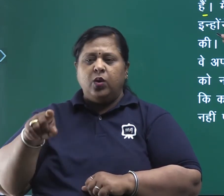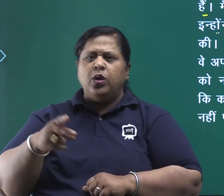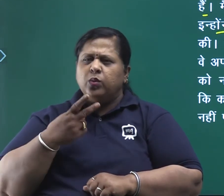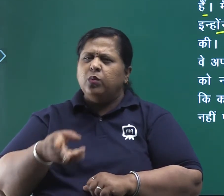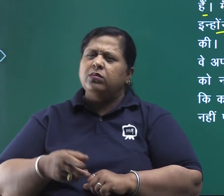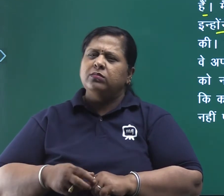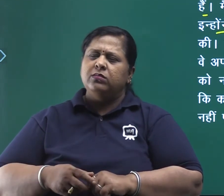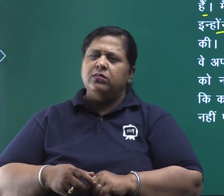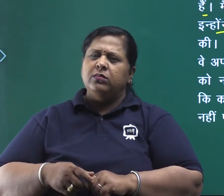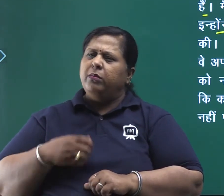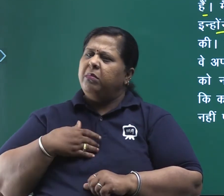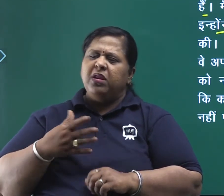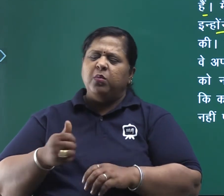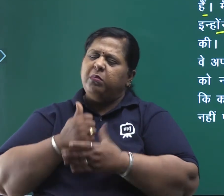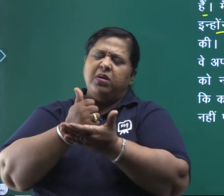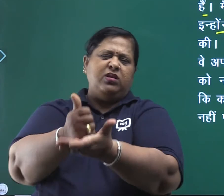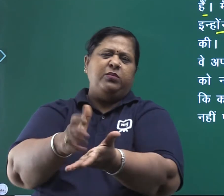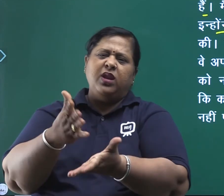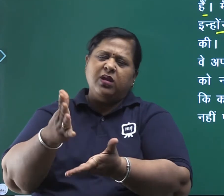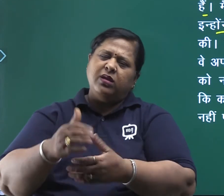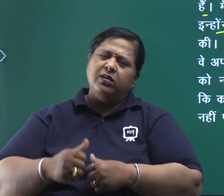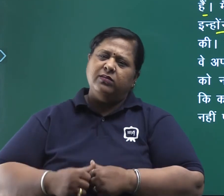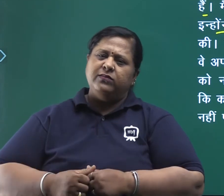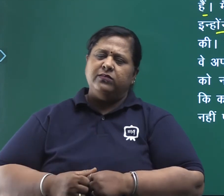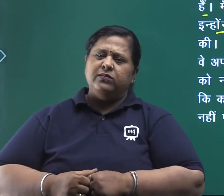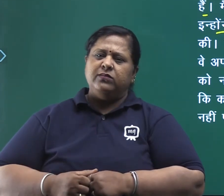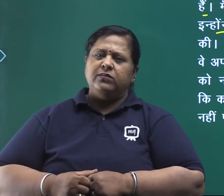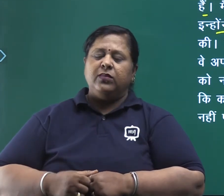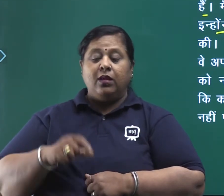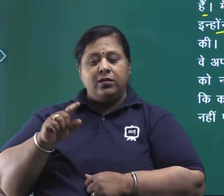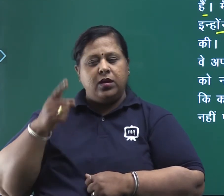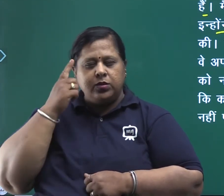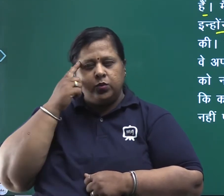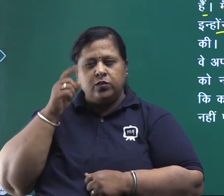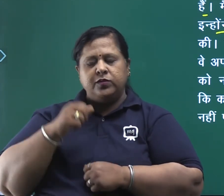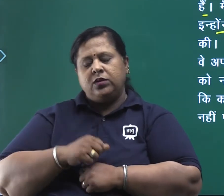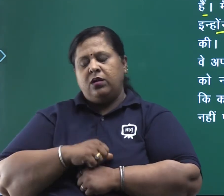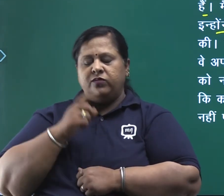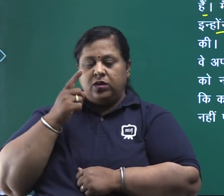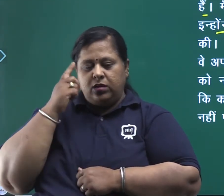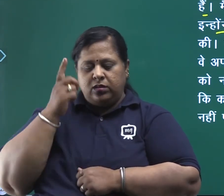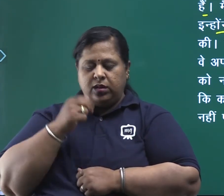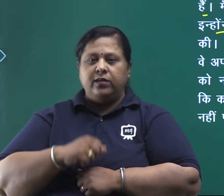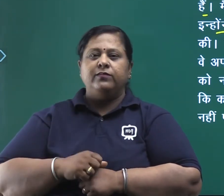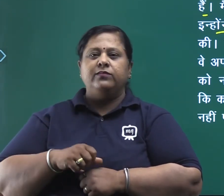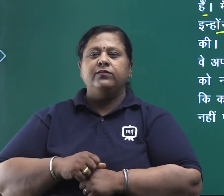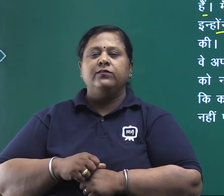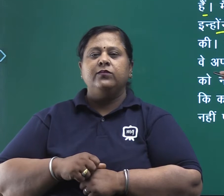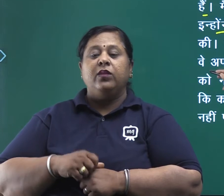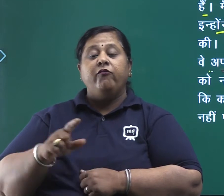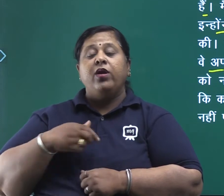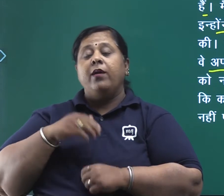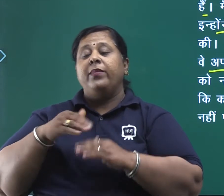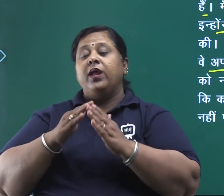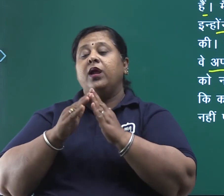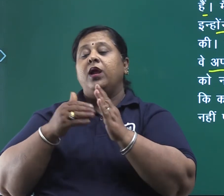तो कोई मदद भी नहीं की। यही सोच विचार करते वे